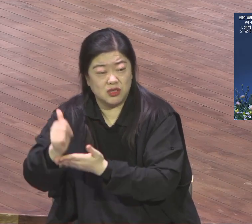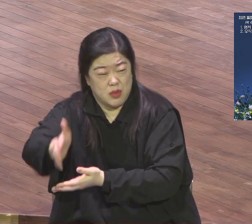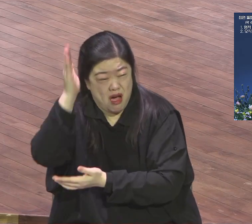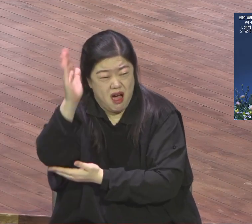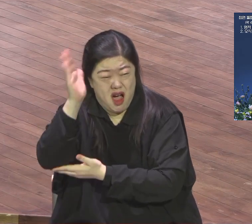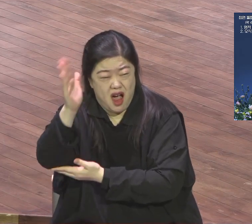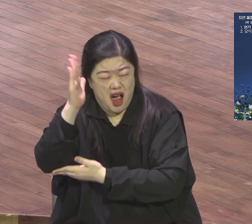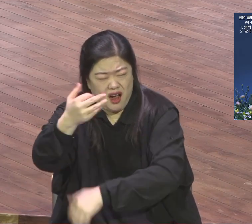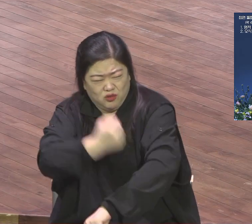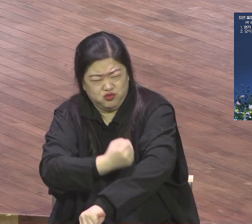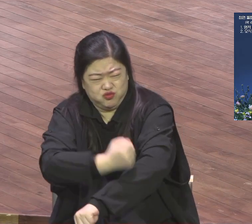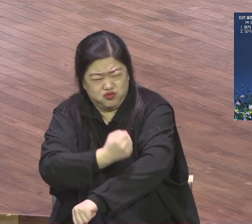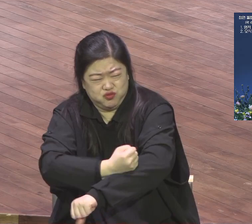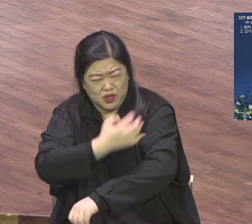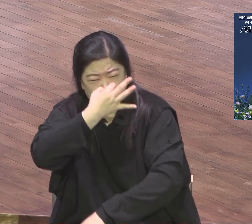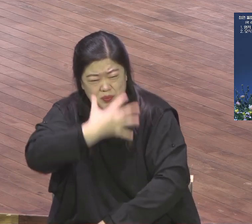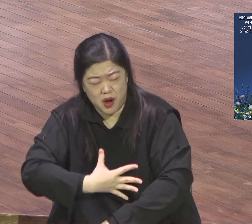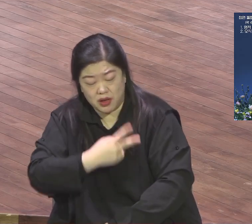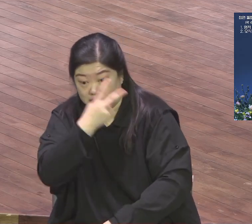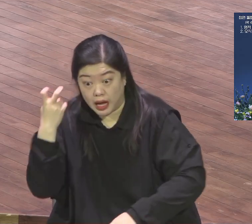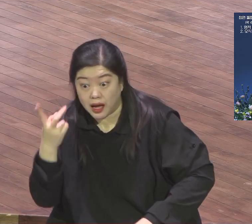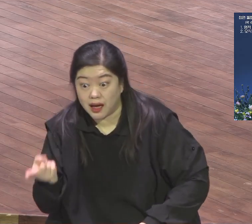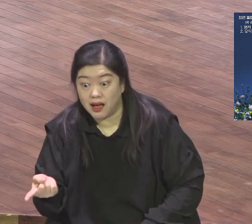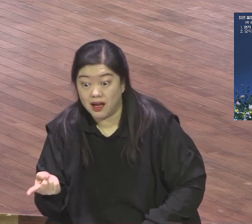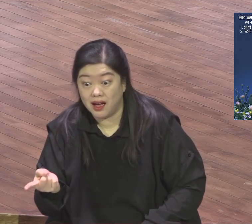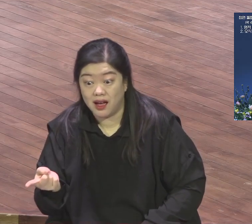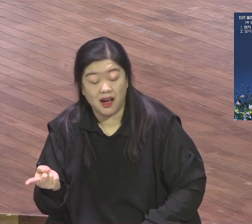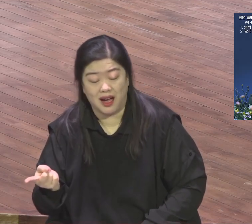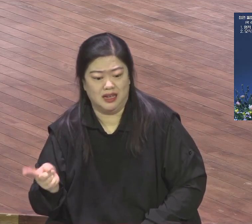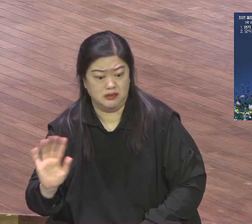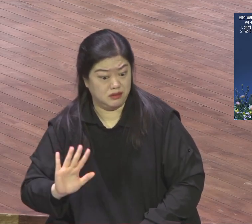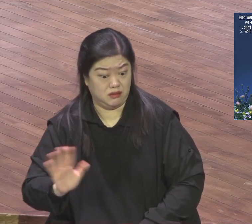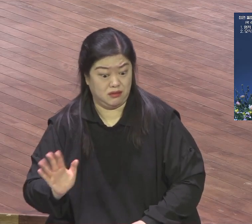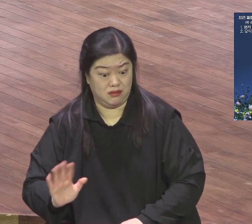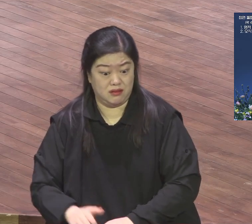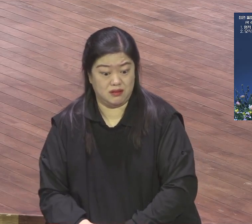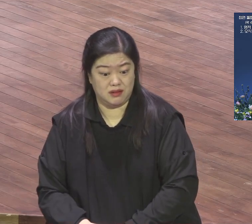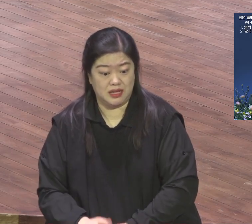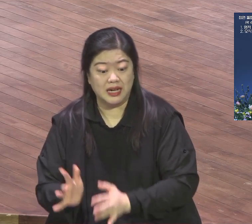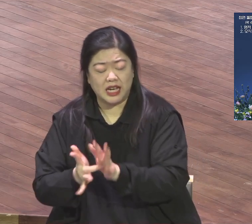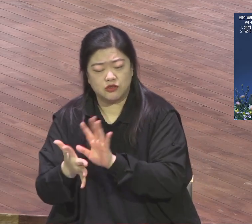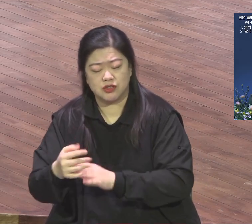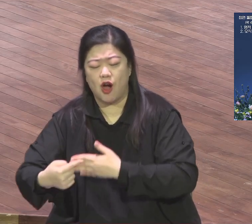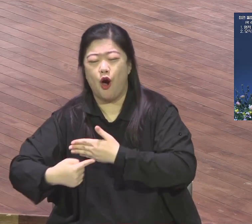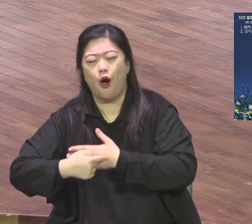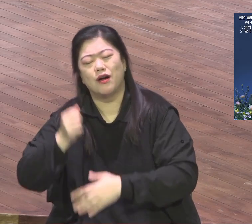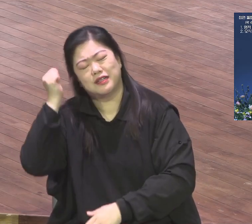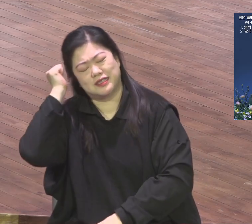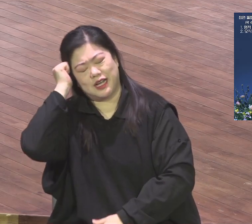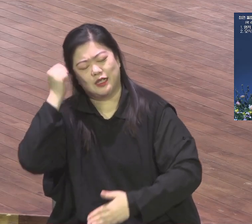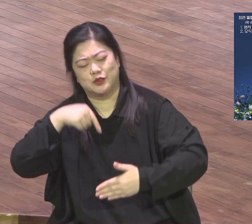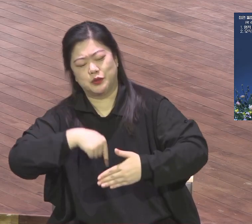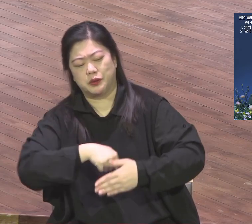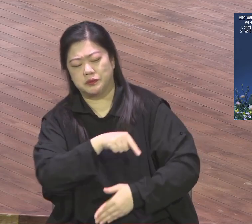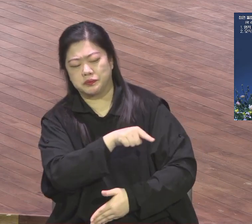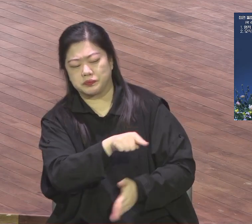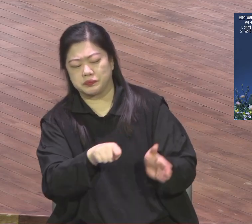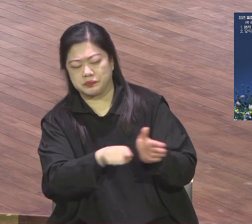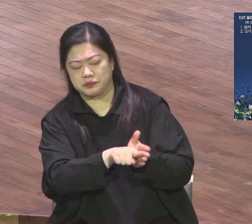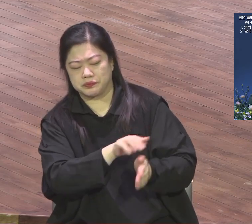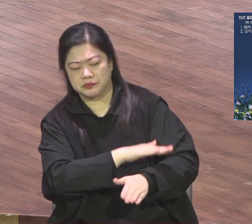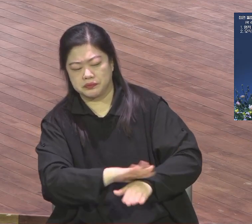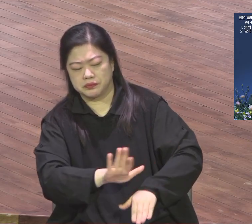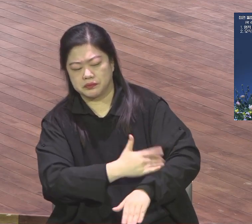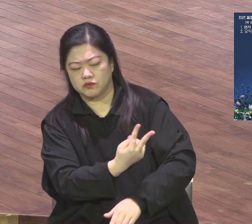분입니까? 제가 생각하기는 그래요. 성경에는 안 나왔지만 지금 테스트하고 계시구나. 응? 아니 풍랑